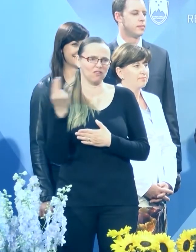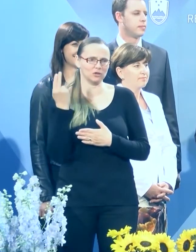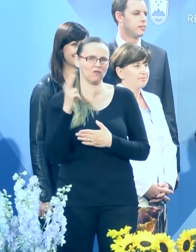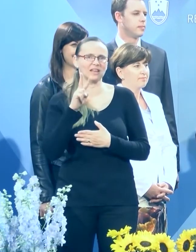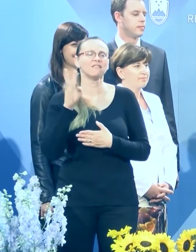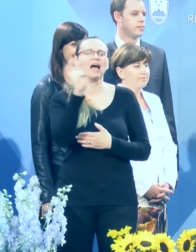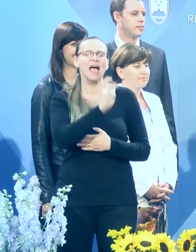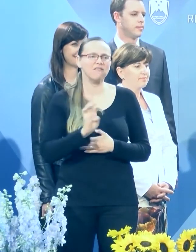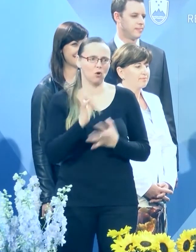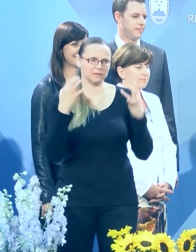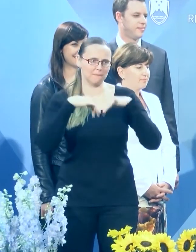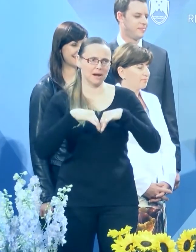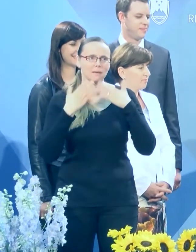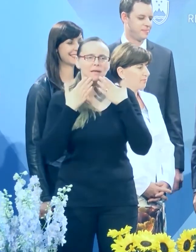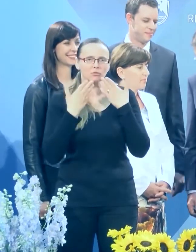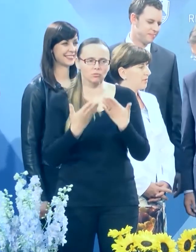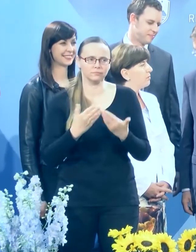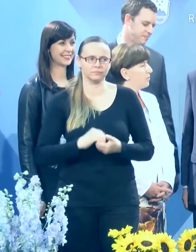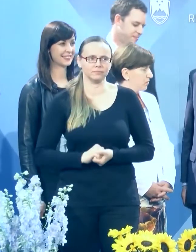Evropskem parlamentu. Hvala lepa.